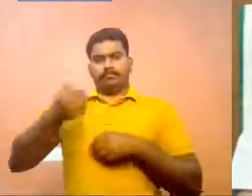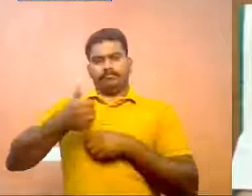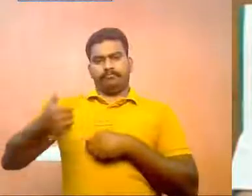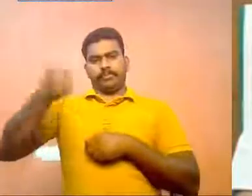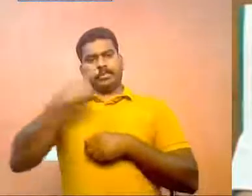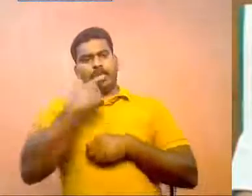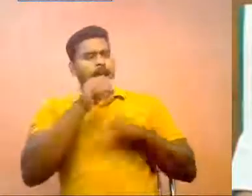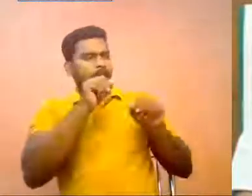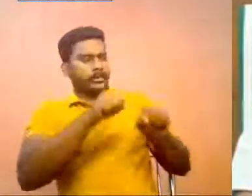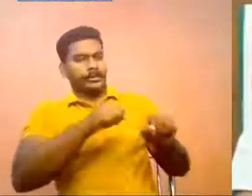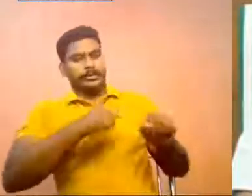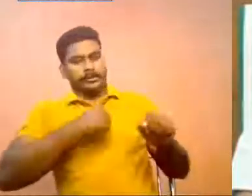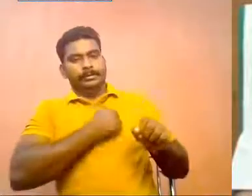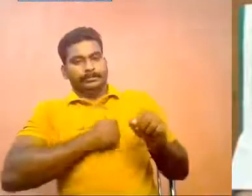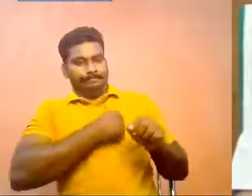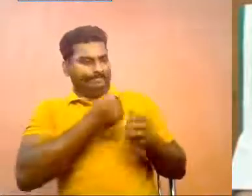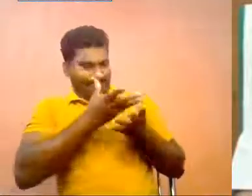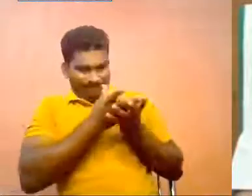സമ്മതിച്ചിട്ടുണ്ട്.